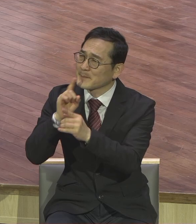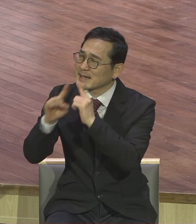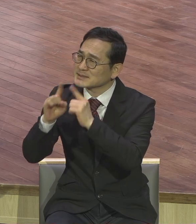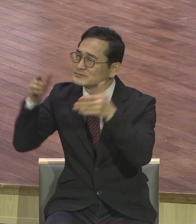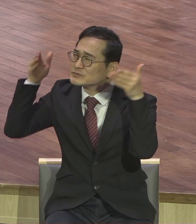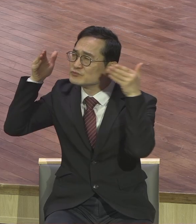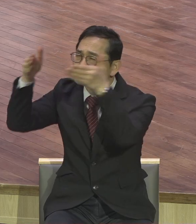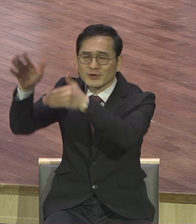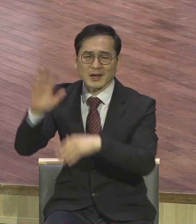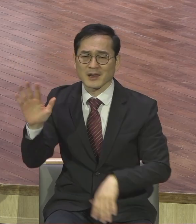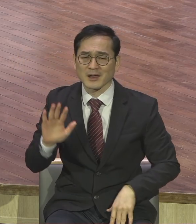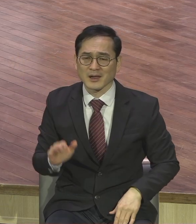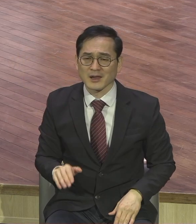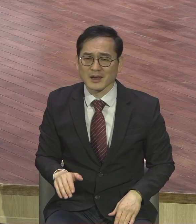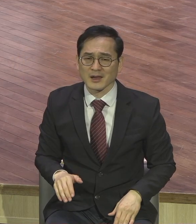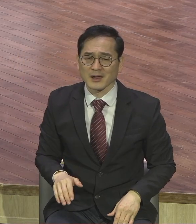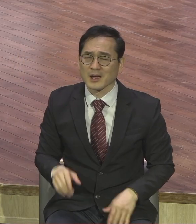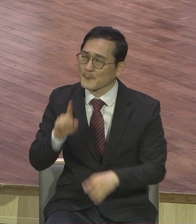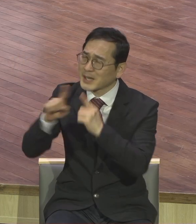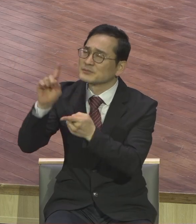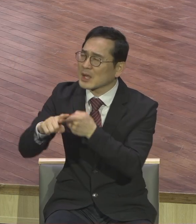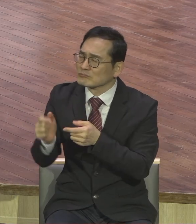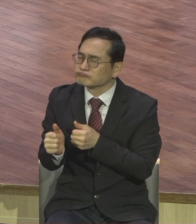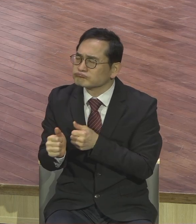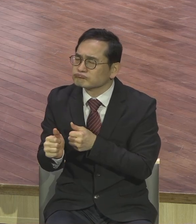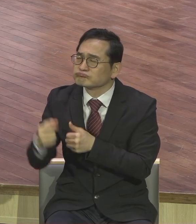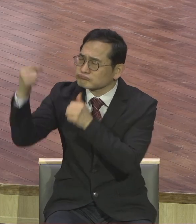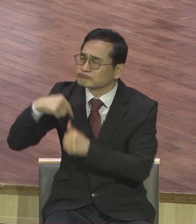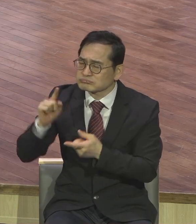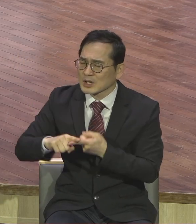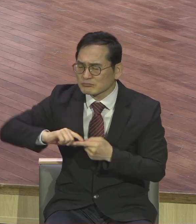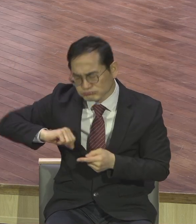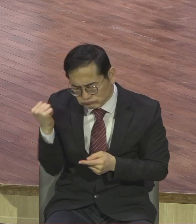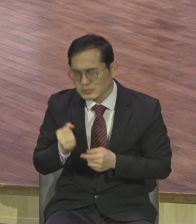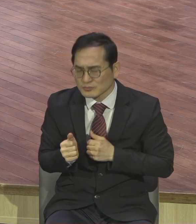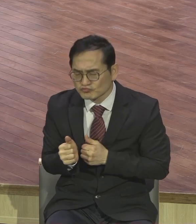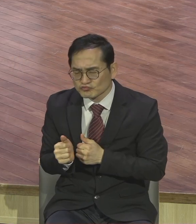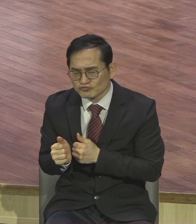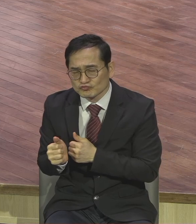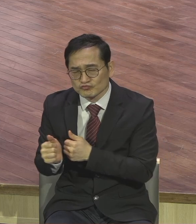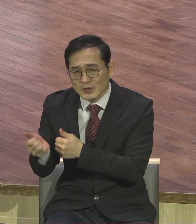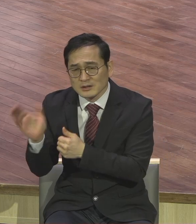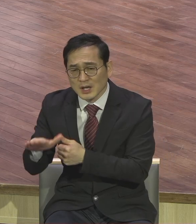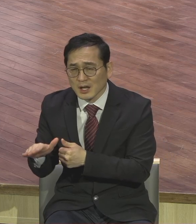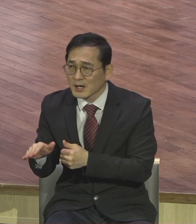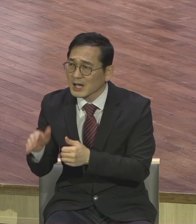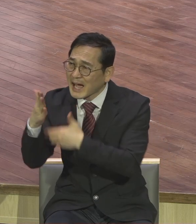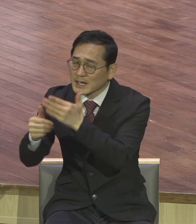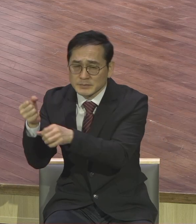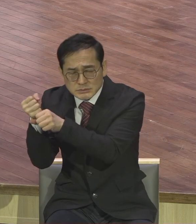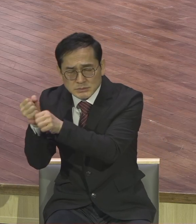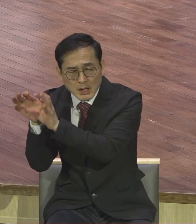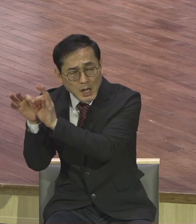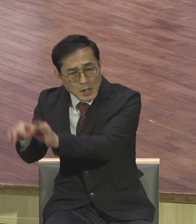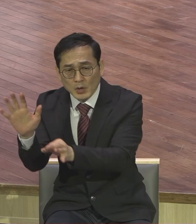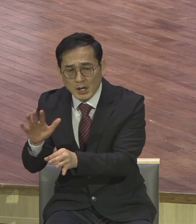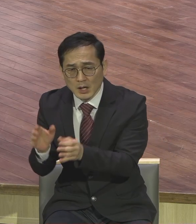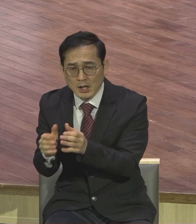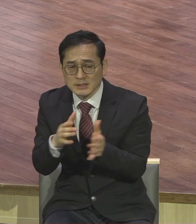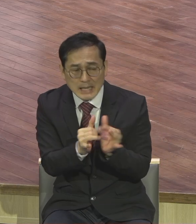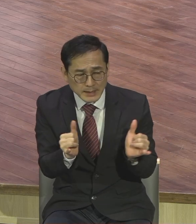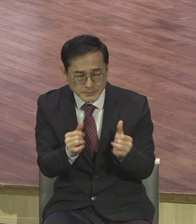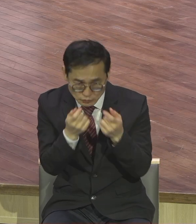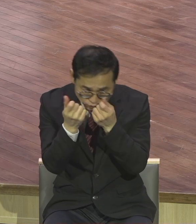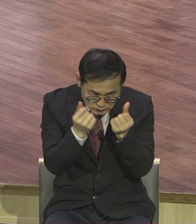않아요. 말씀 따라가기는 가 갈아서 가기는 가는데 계속 사람 의지에 사람 눈치 봐.